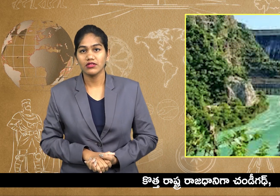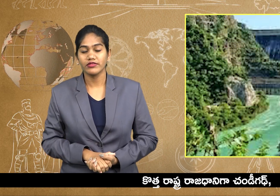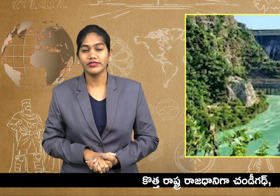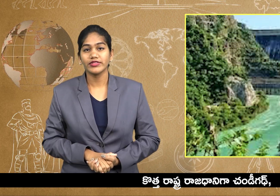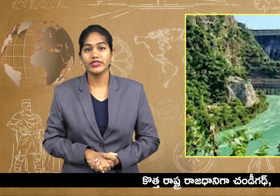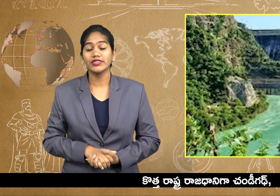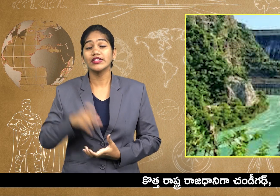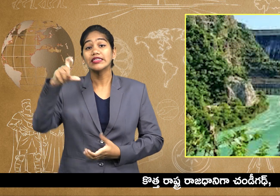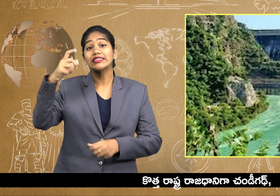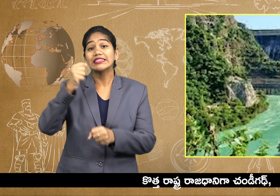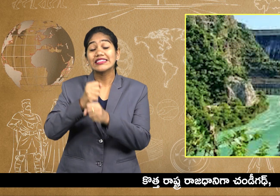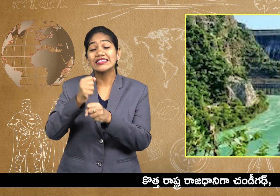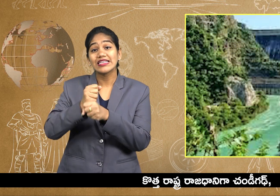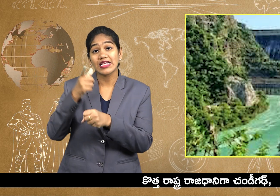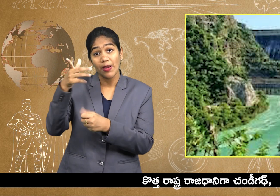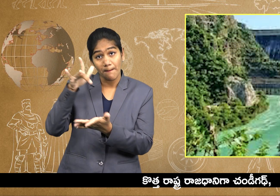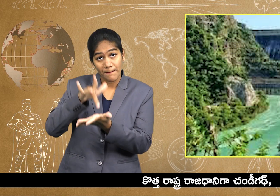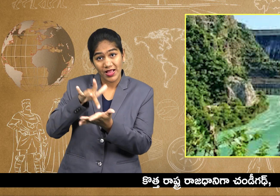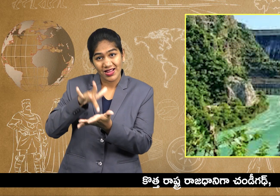కొత్త రాష్ట్ర రాజధానిగా చండీగఢ్,